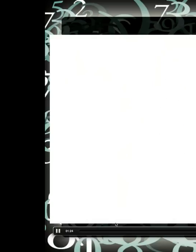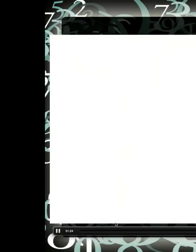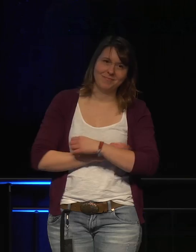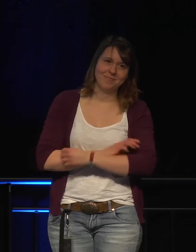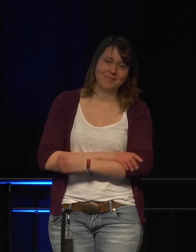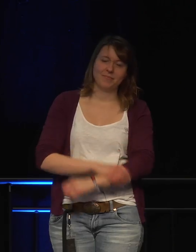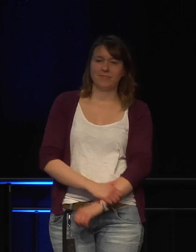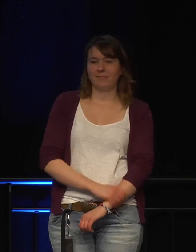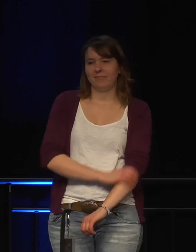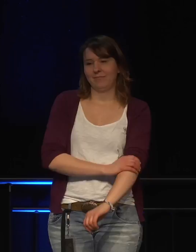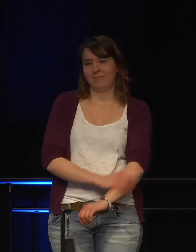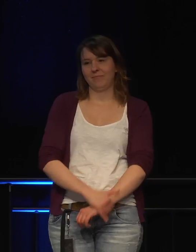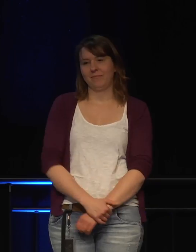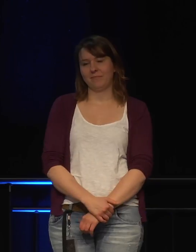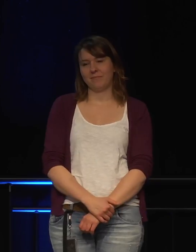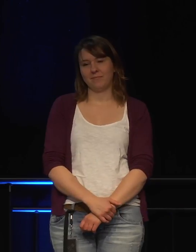Aplauso por el público.